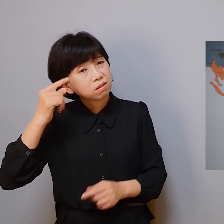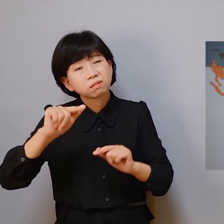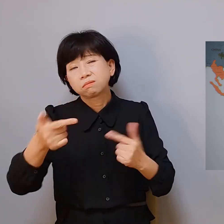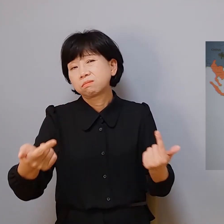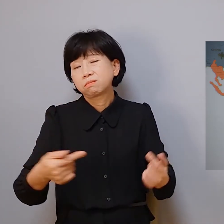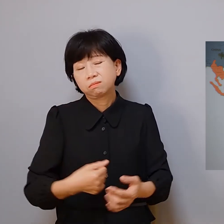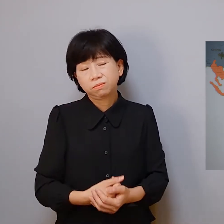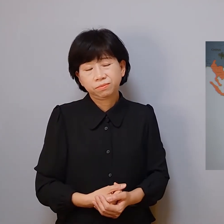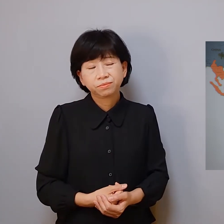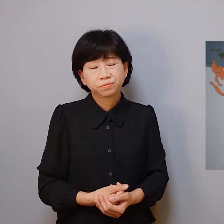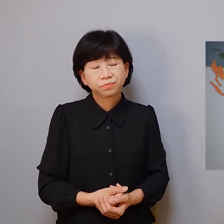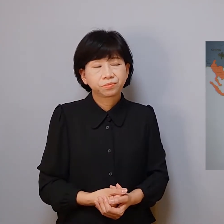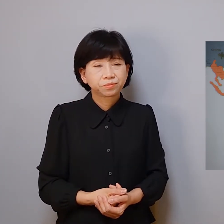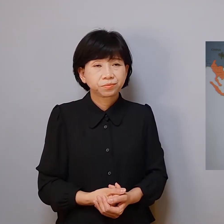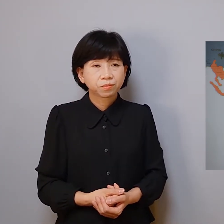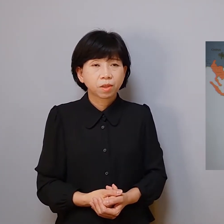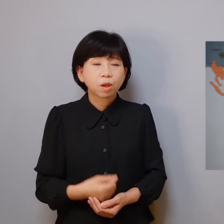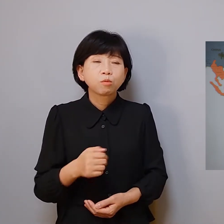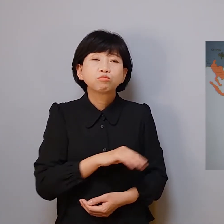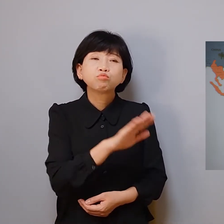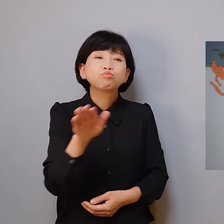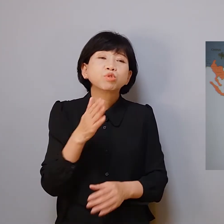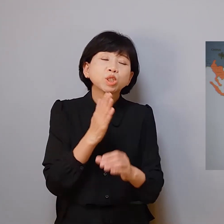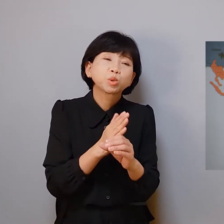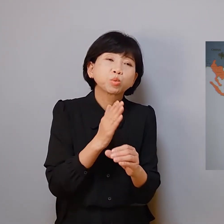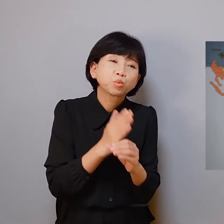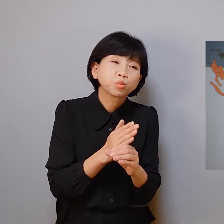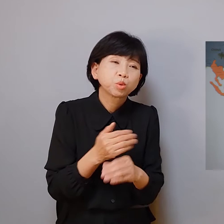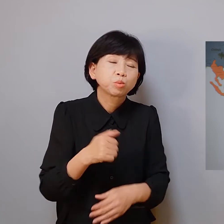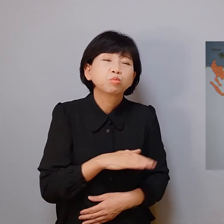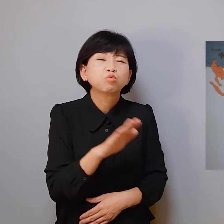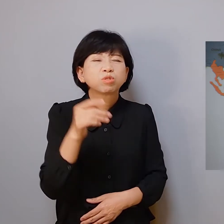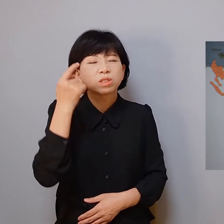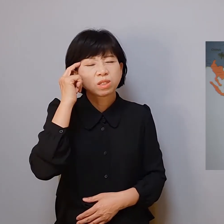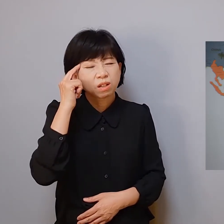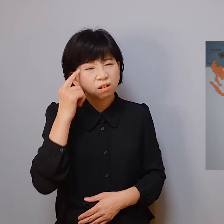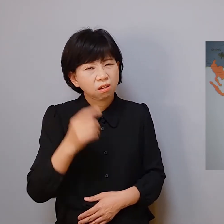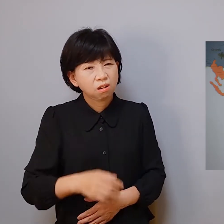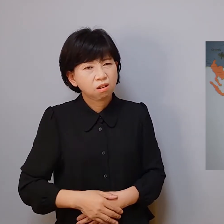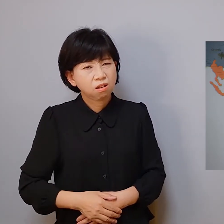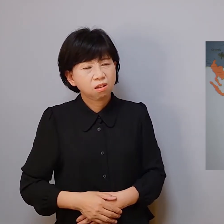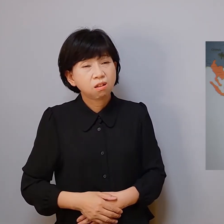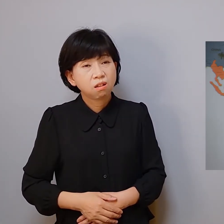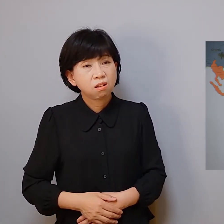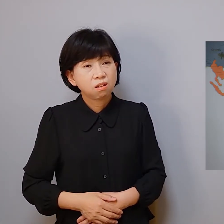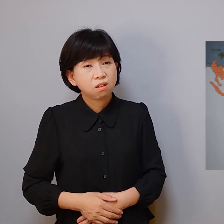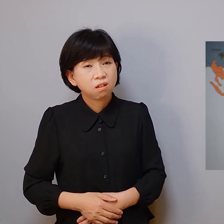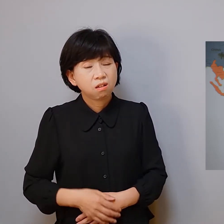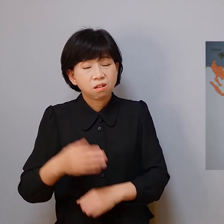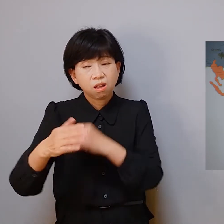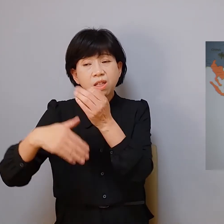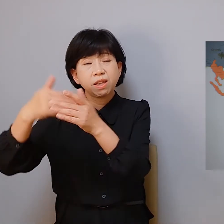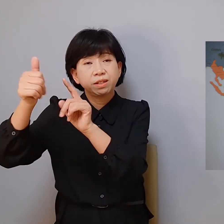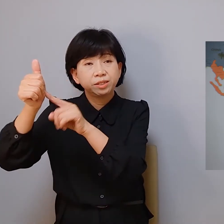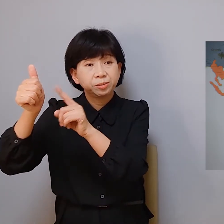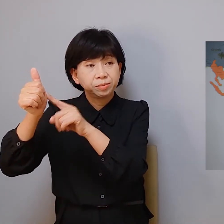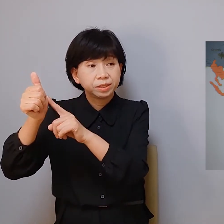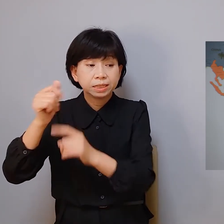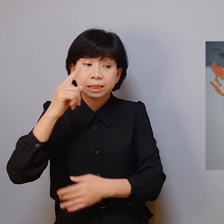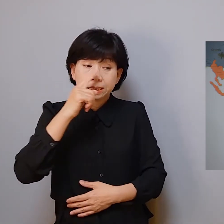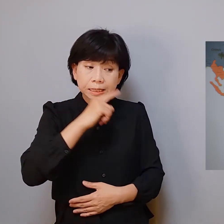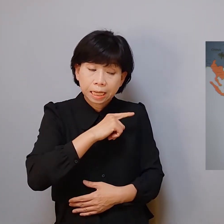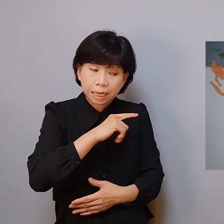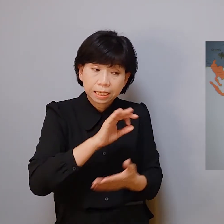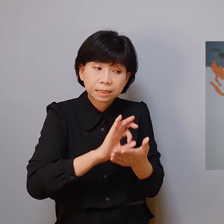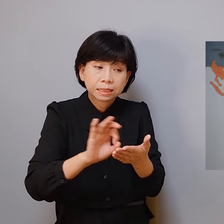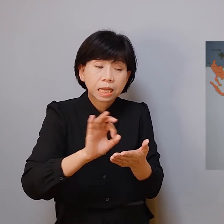누구 생각입니까? 말 그대로 우리 중심이고 우리 생각인 거죠. 우리가 깨닫도록 하나님은요,